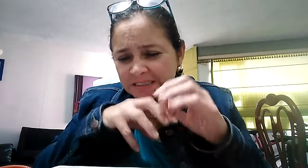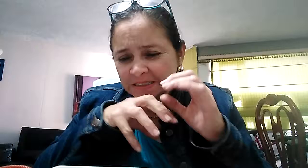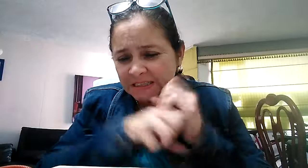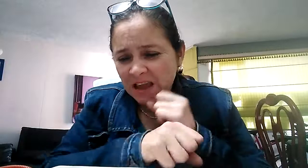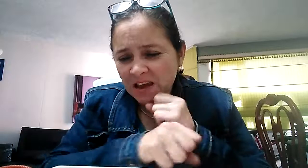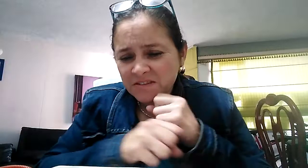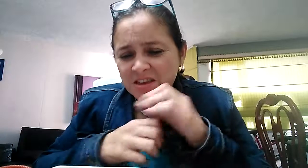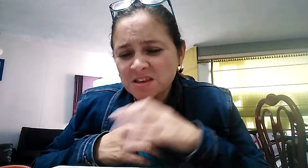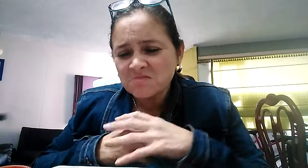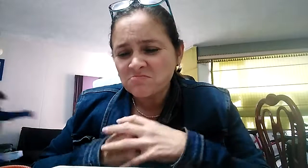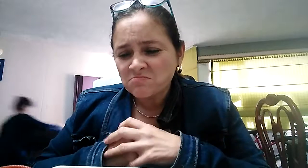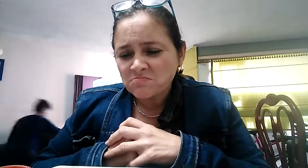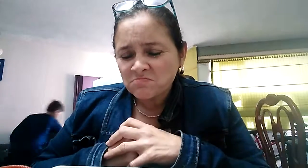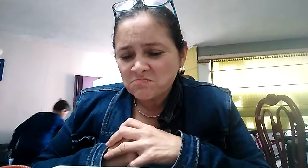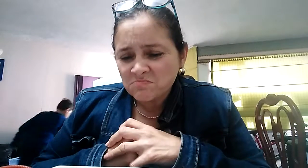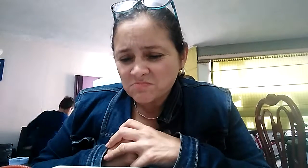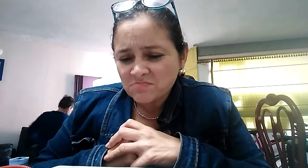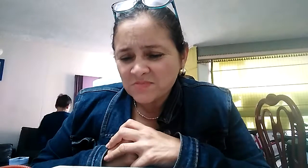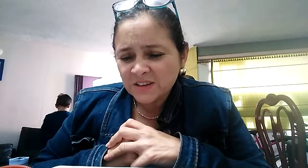¡Magnífico! A Mabel no le gusta.